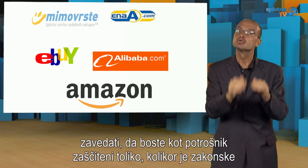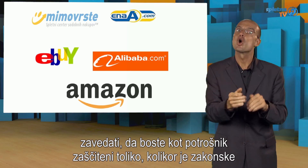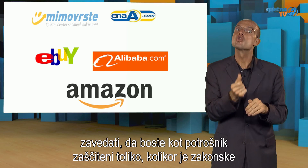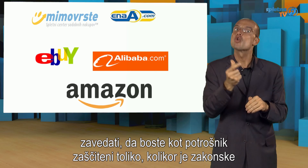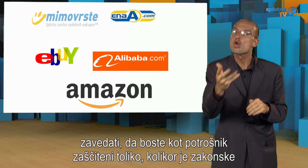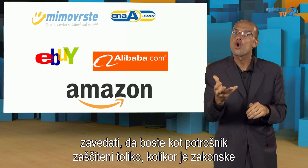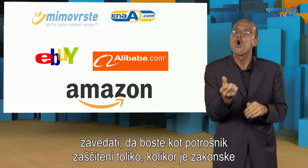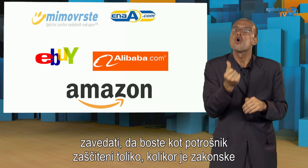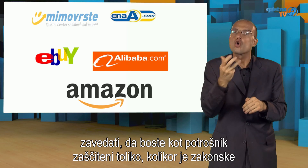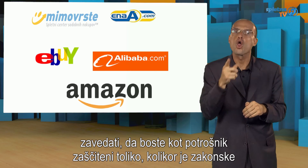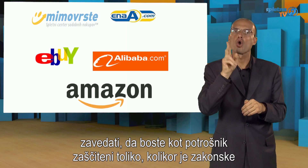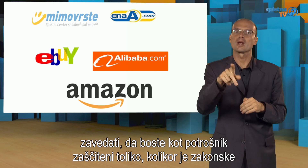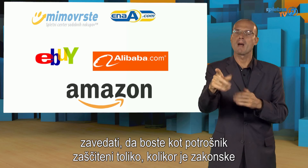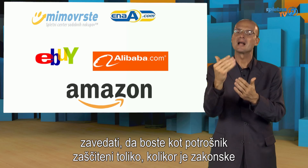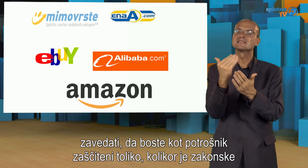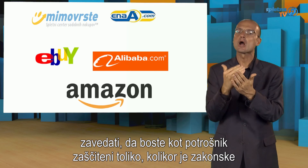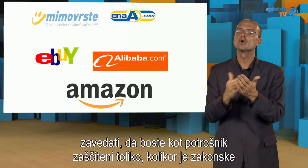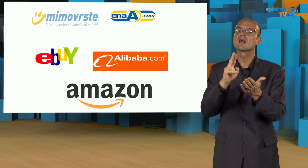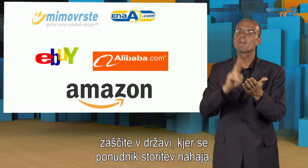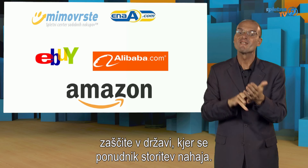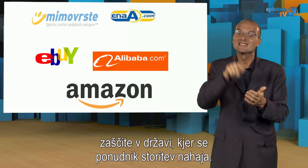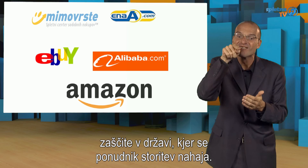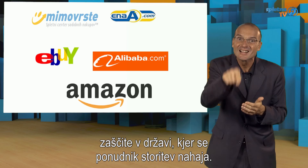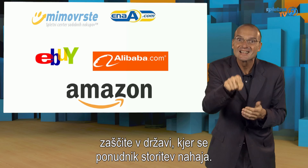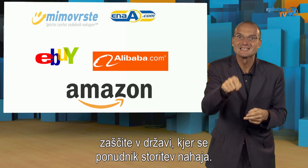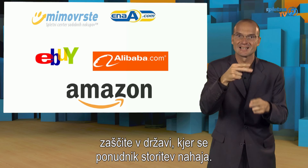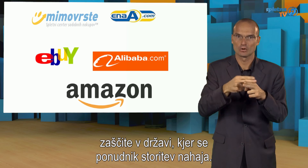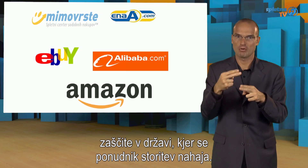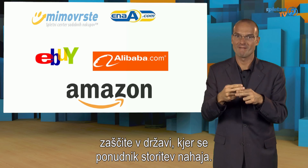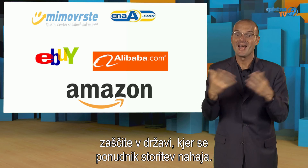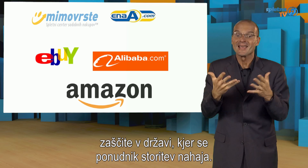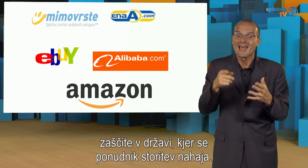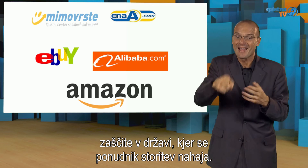zakonske zaščite v državi, kjer se ponudnik storitev nahaja.